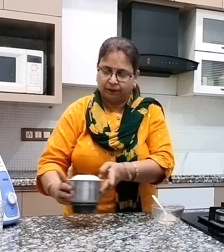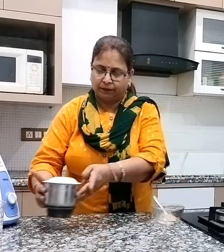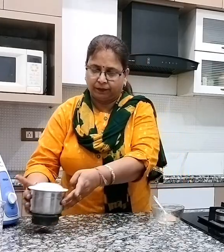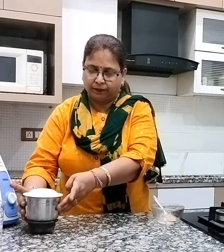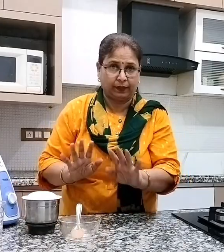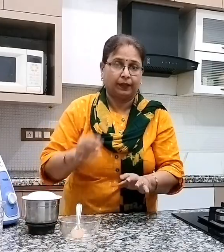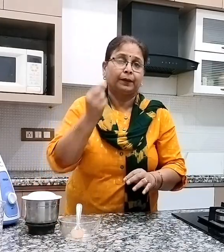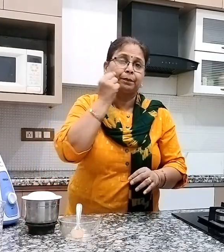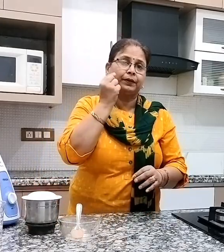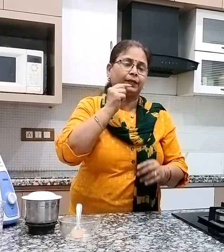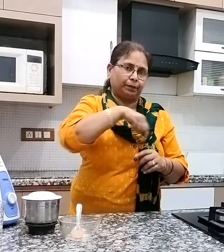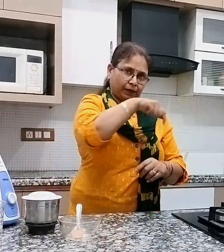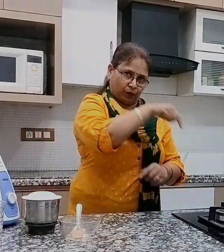अब भिंडी बनाएंगे